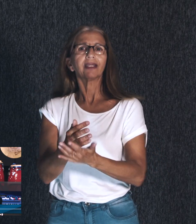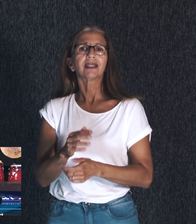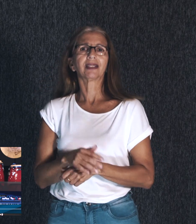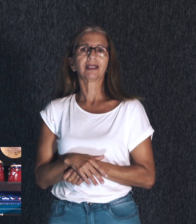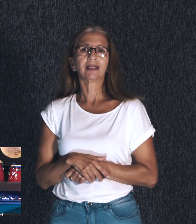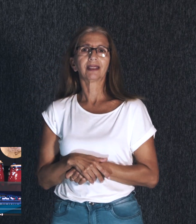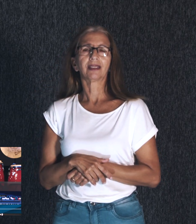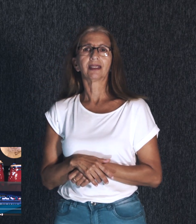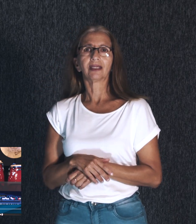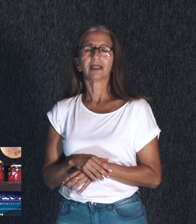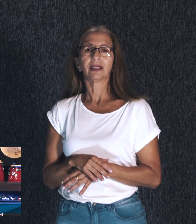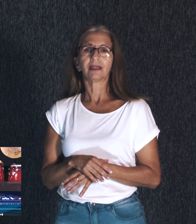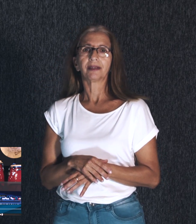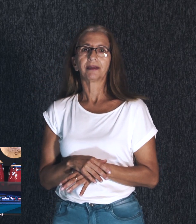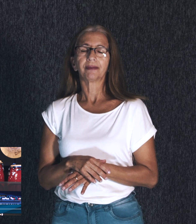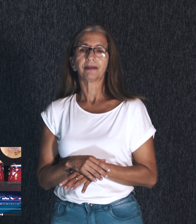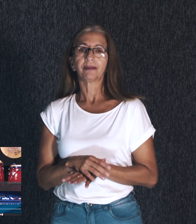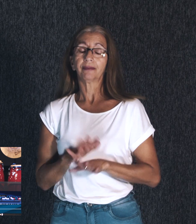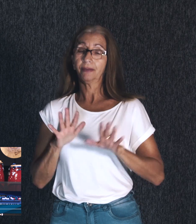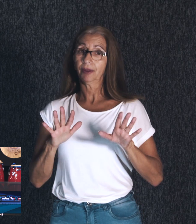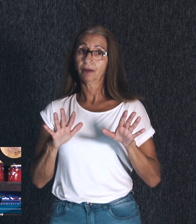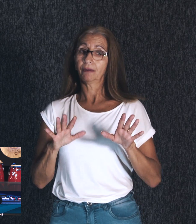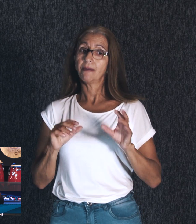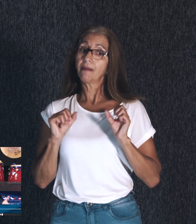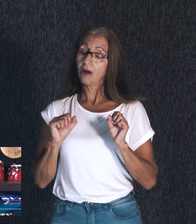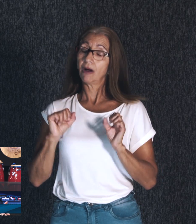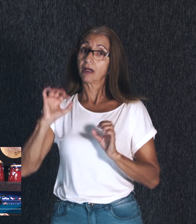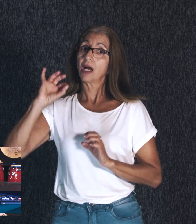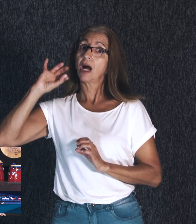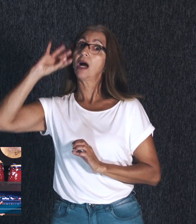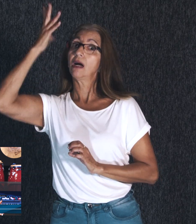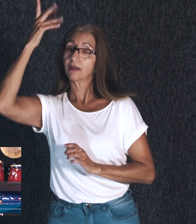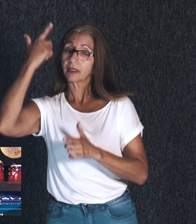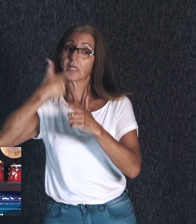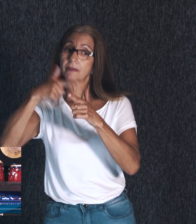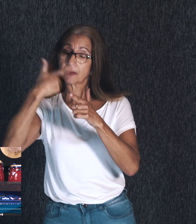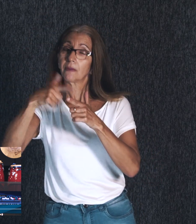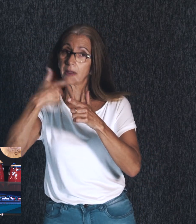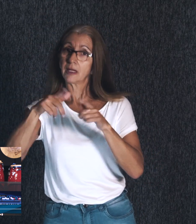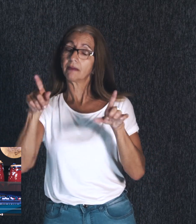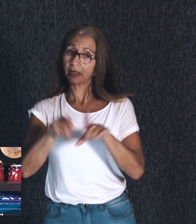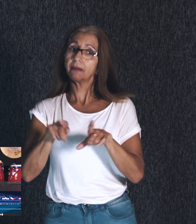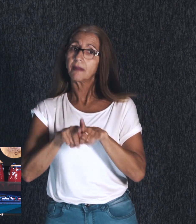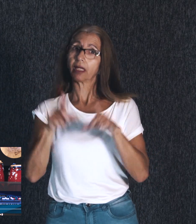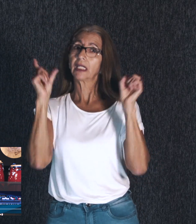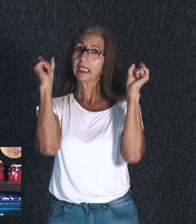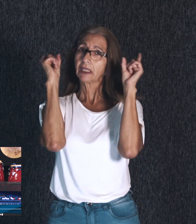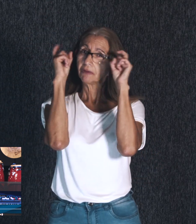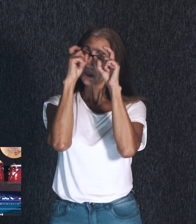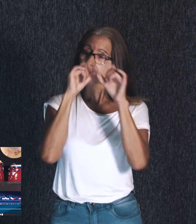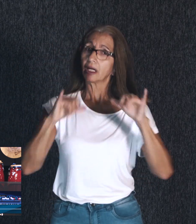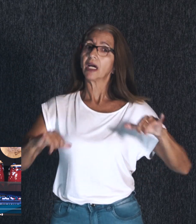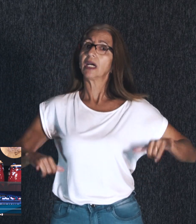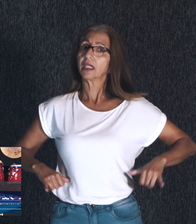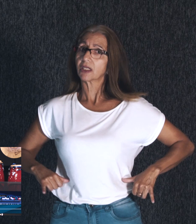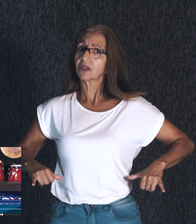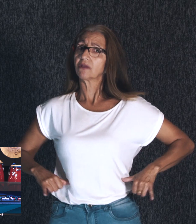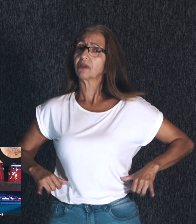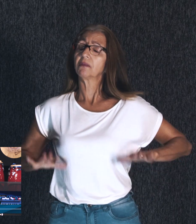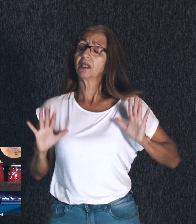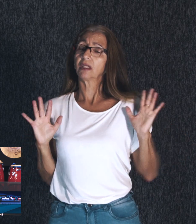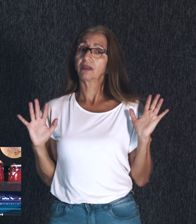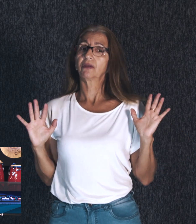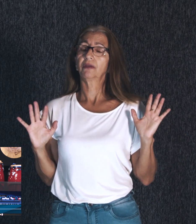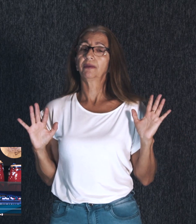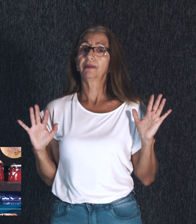não significa que a nossa vida a partir de agora será um mar de rosas. Não, não é isso. Que nós viveremos numa espécie